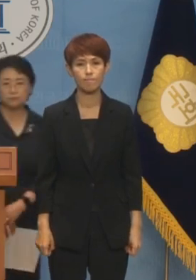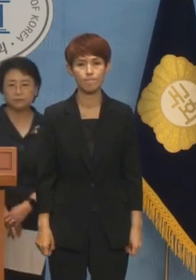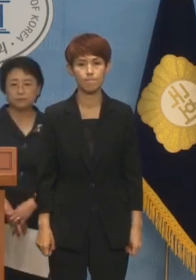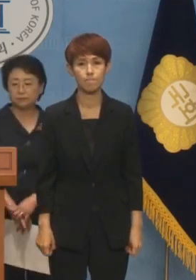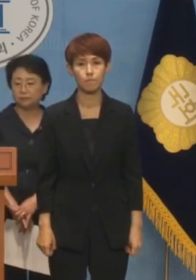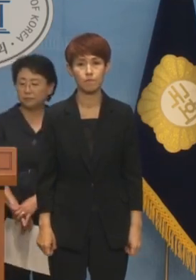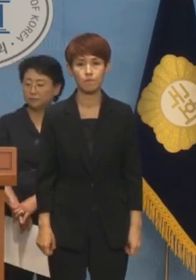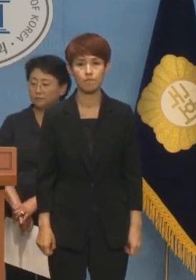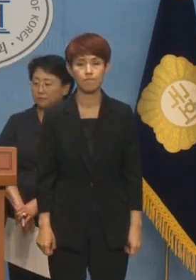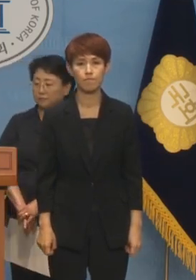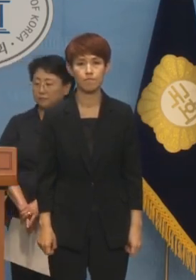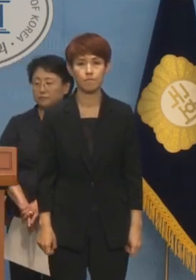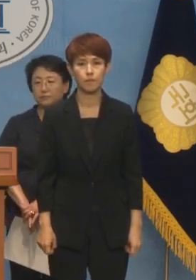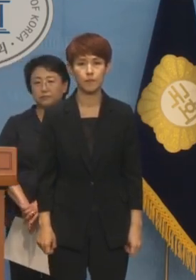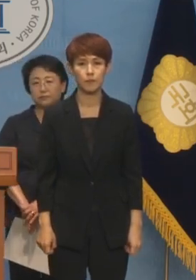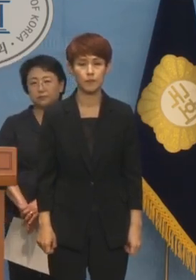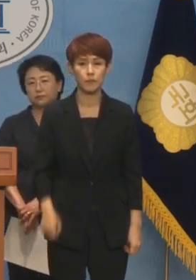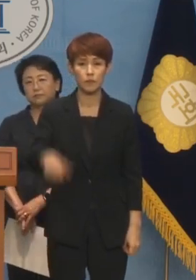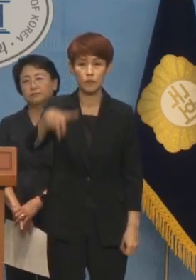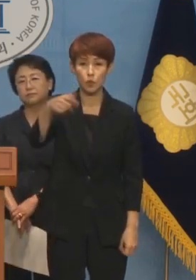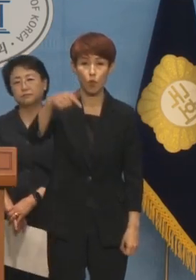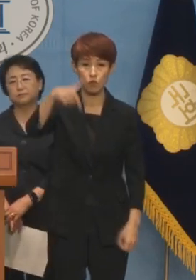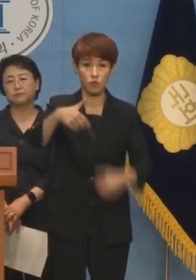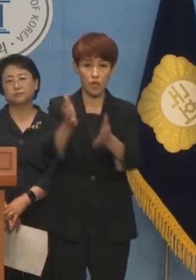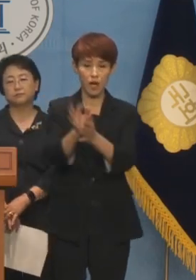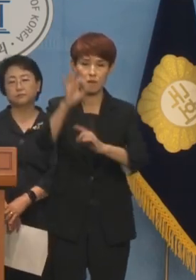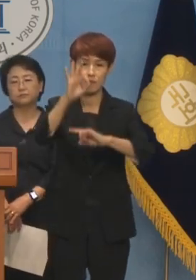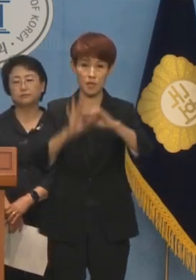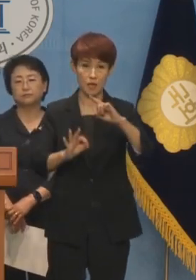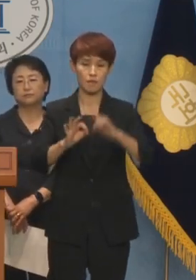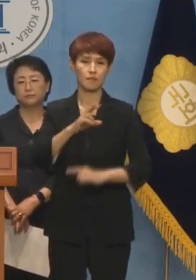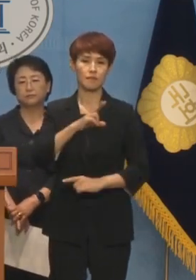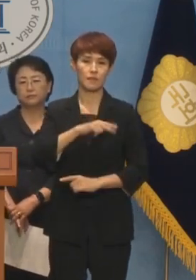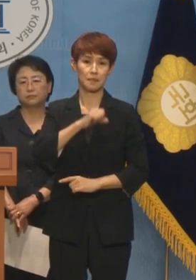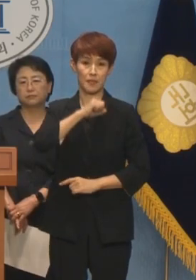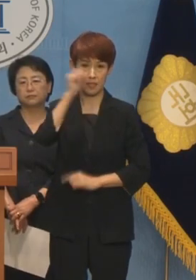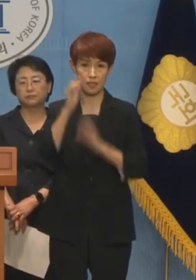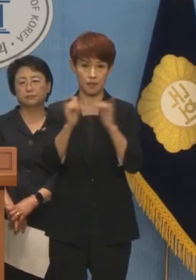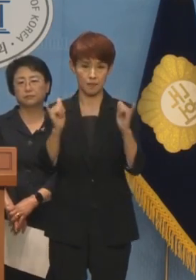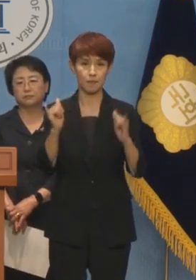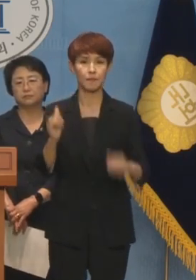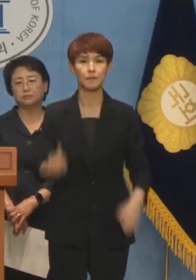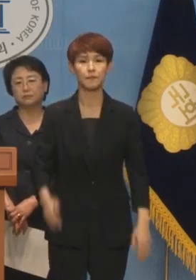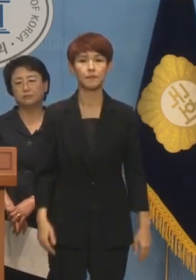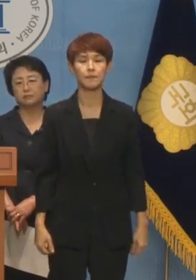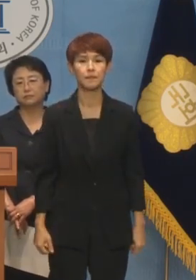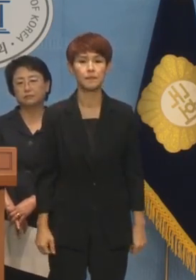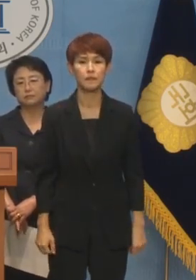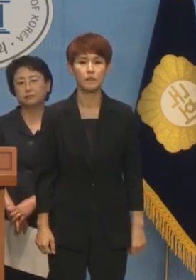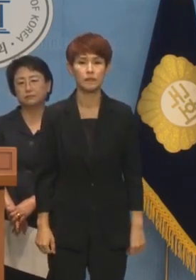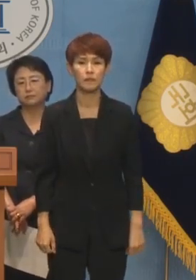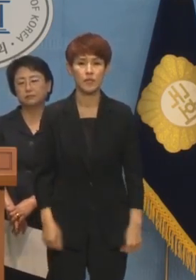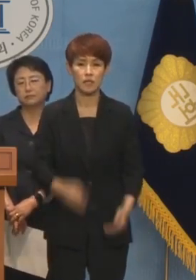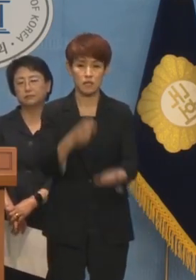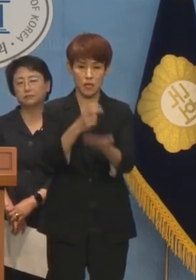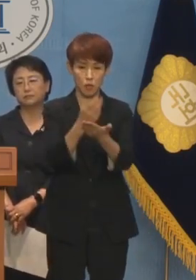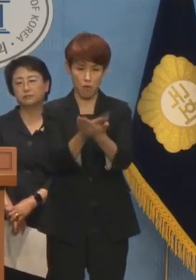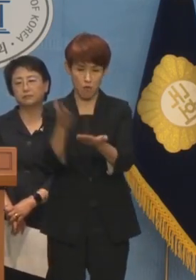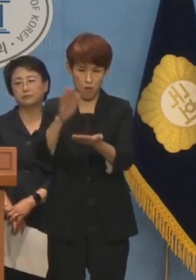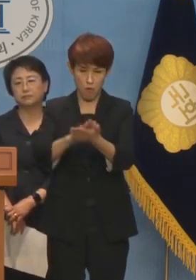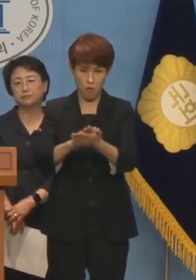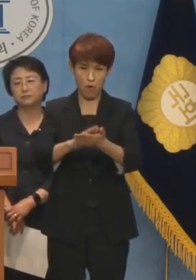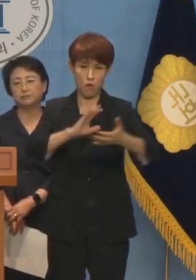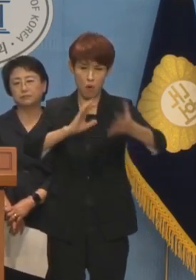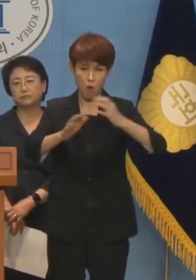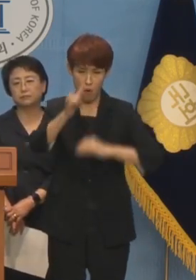네, 이어서 하겠습니다. 조국혁신당 비례대표 당선인 정춘생입니다. 제도적 개선을 위한 논의가